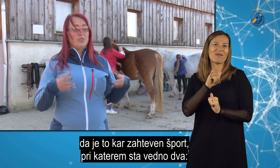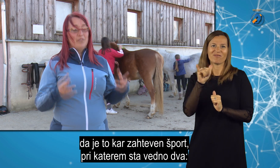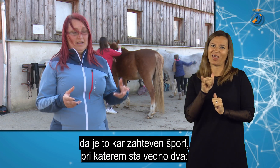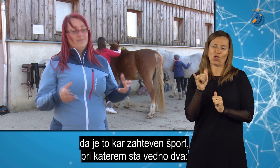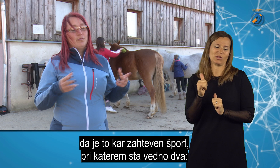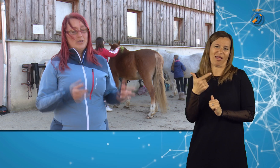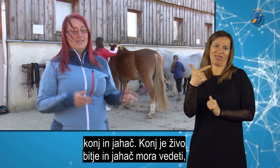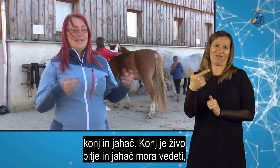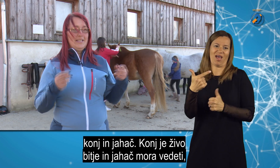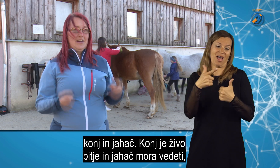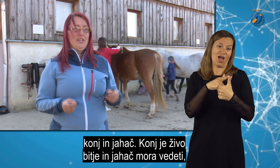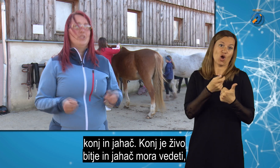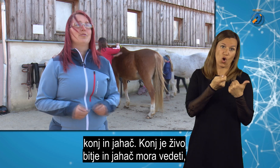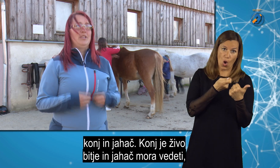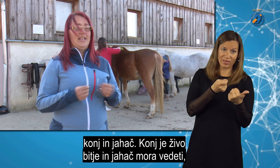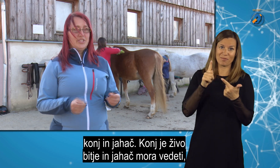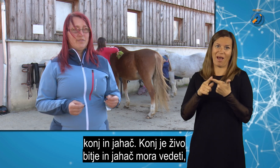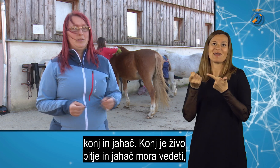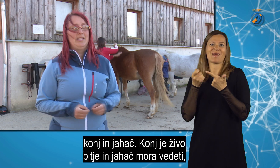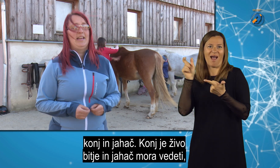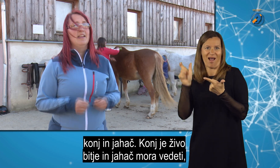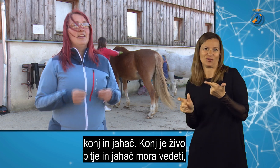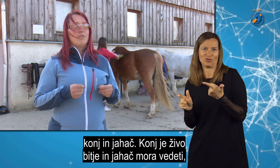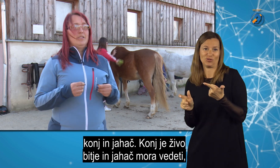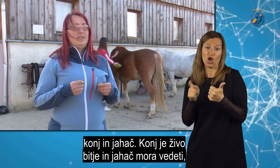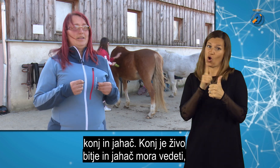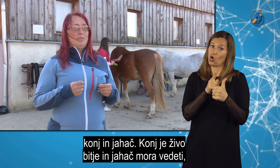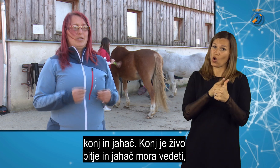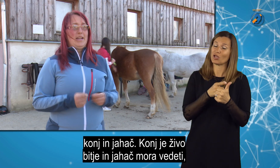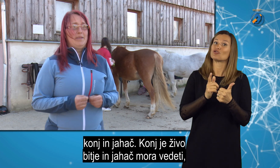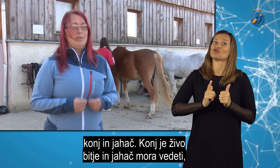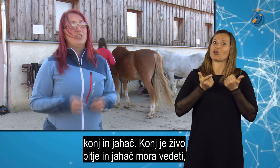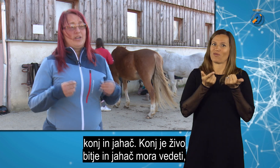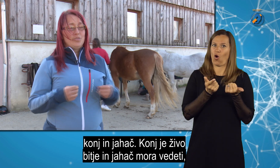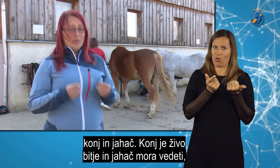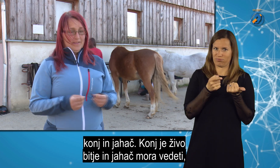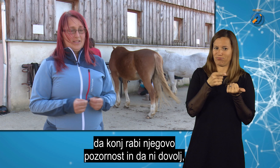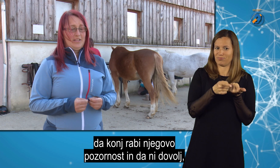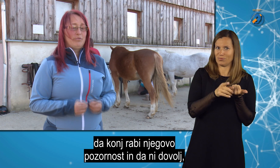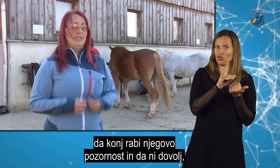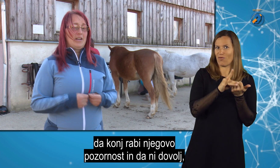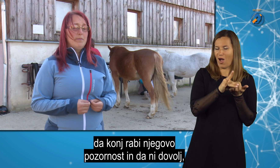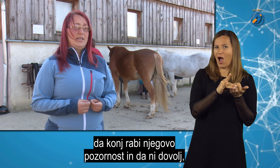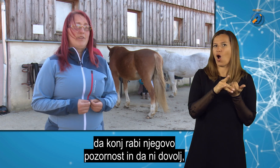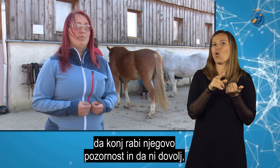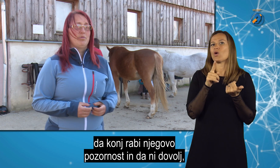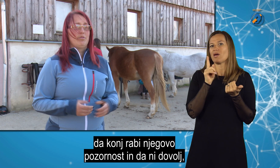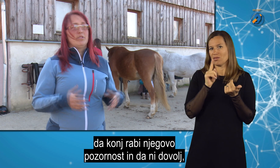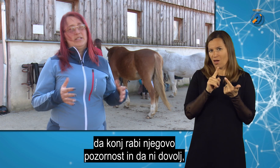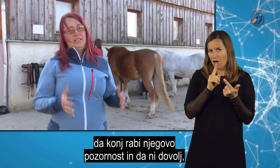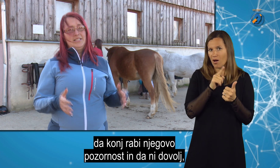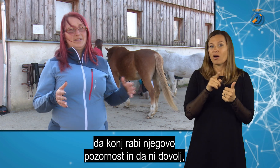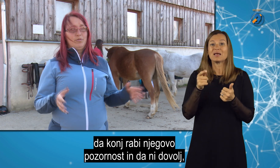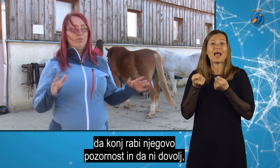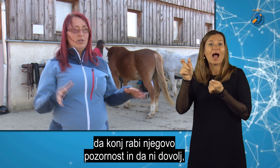sta vedno dva, konj in jahač. Konj je živo bitje, konj pač jahač mora vedeti, da konj rabi njegovo